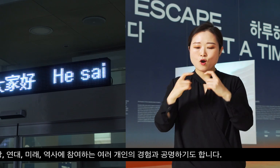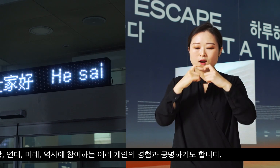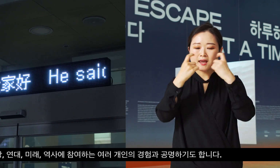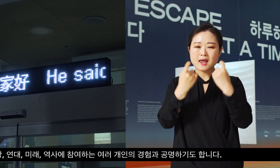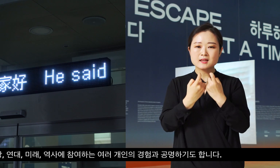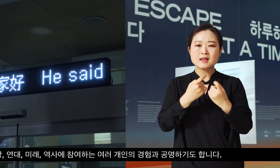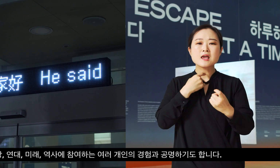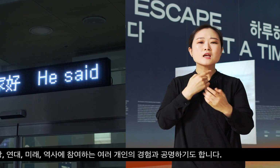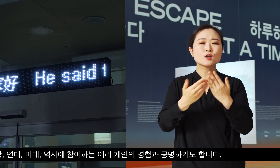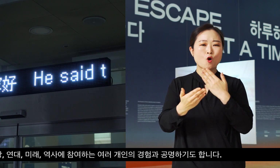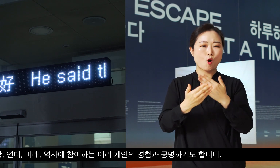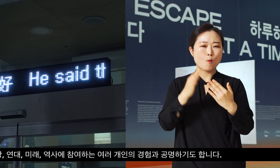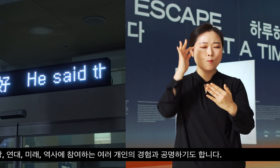경험과 공명하기도 합니다.